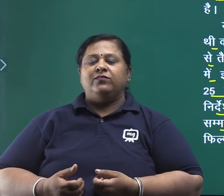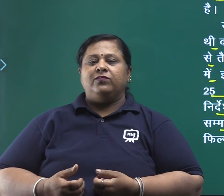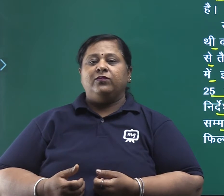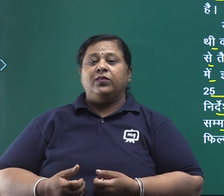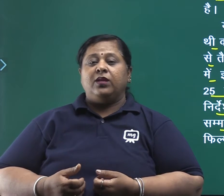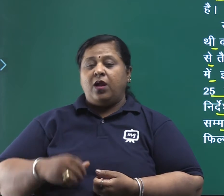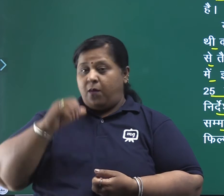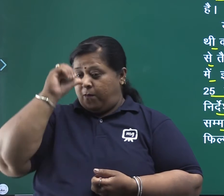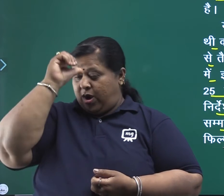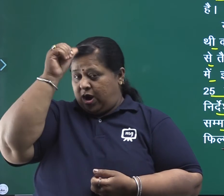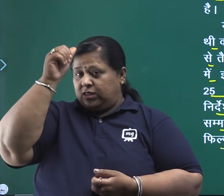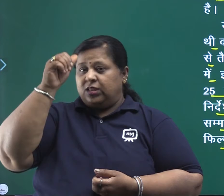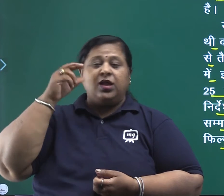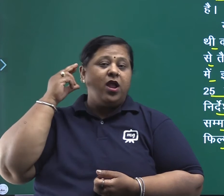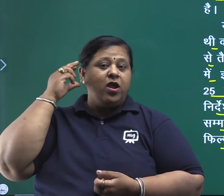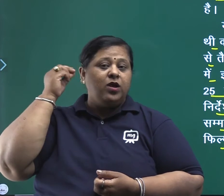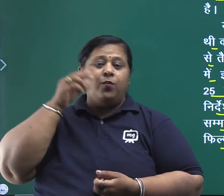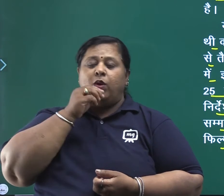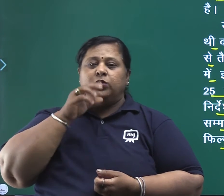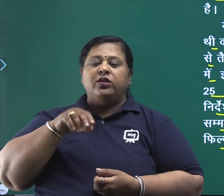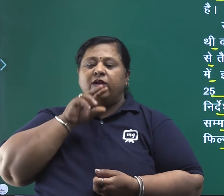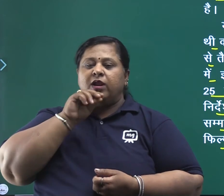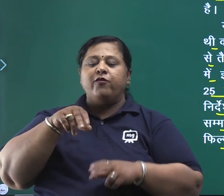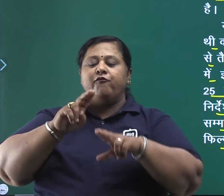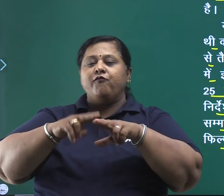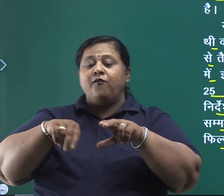भारतीय सवाक फिल्मों के पिता